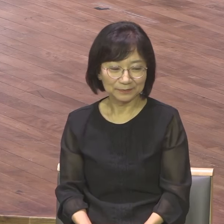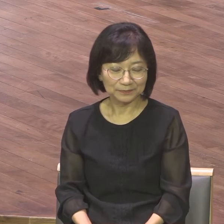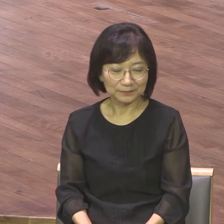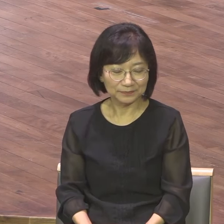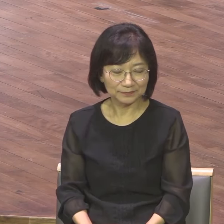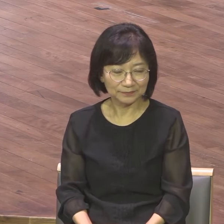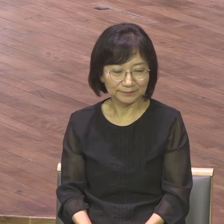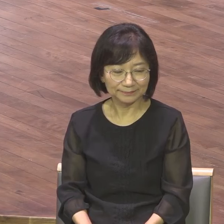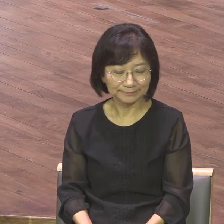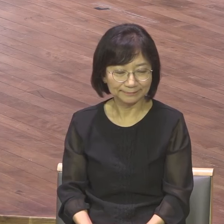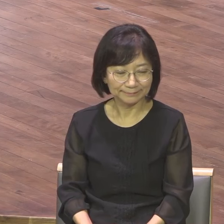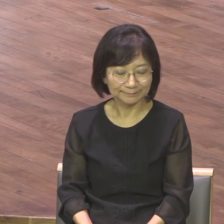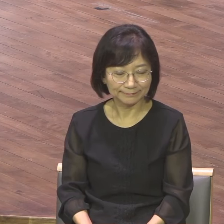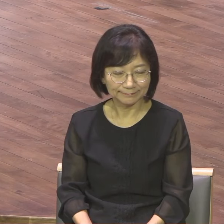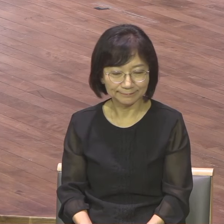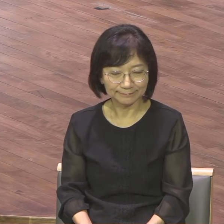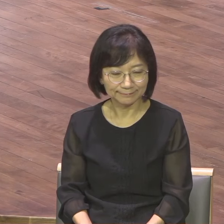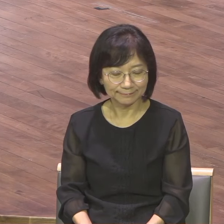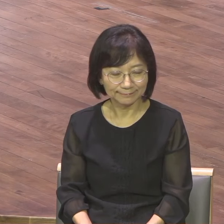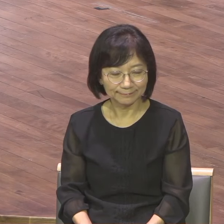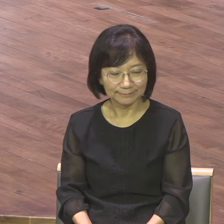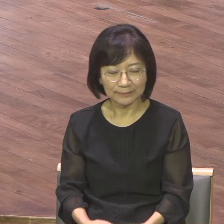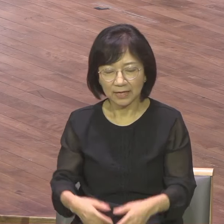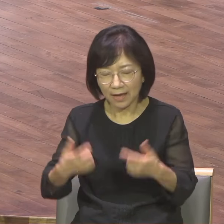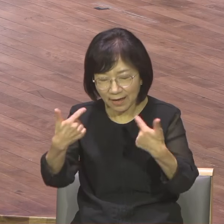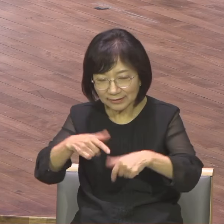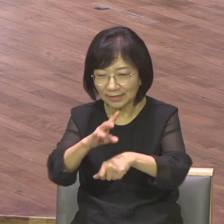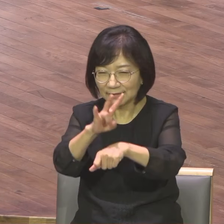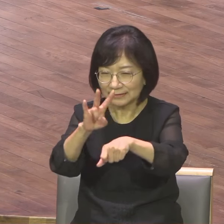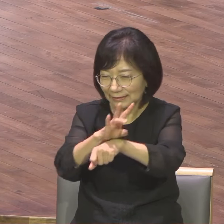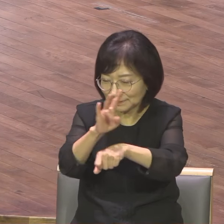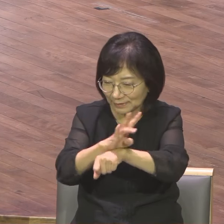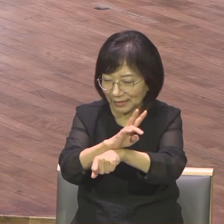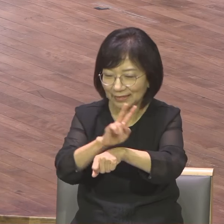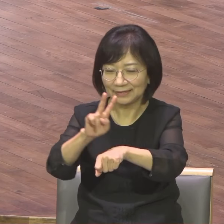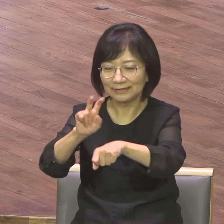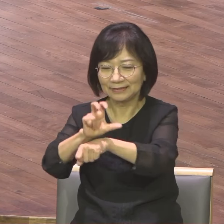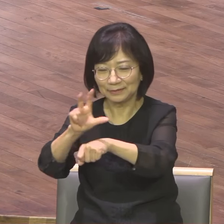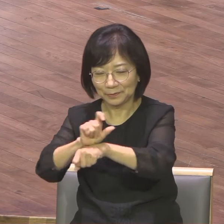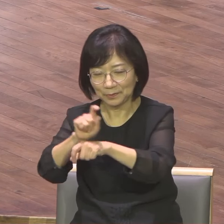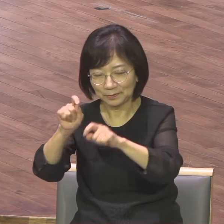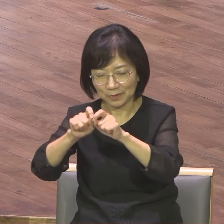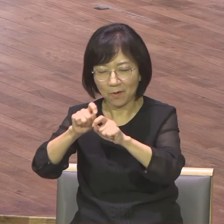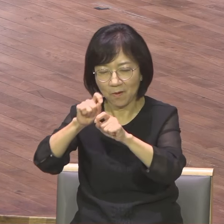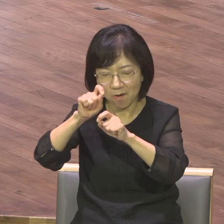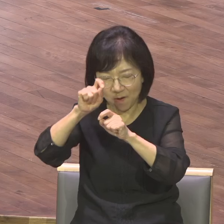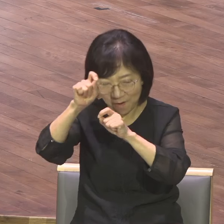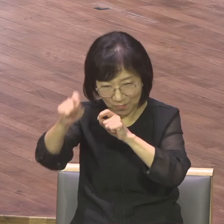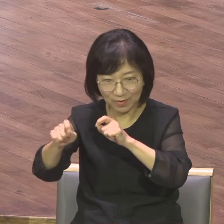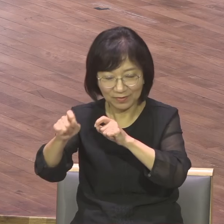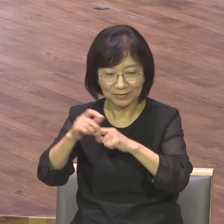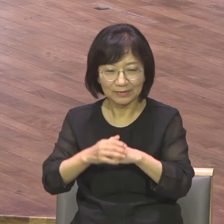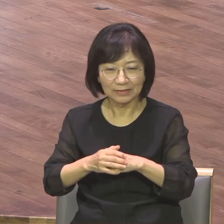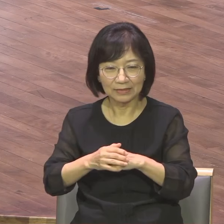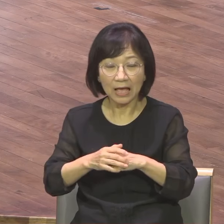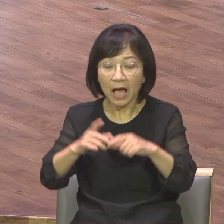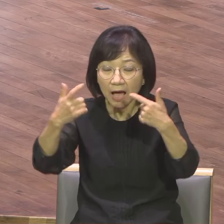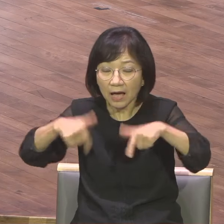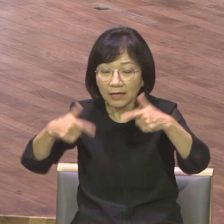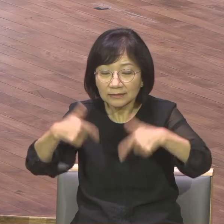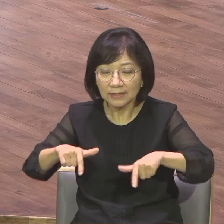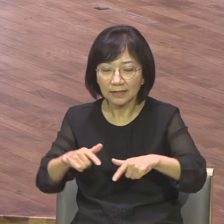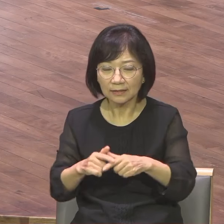이정표, 영원 이걸 24, 25, 영원 이걸 뭐요? 생활 속에서 계속 언약 기도하라는